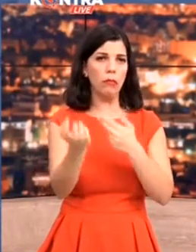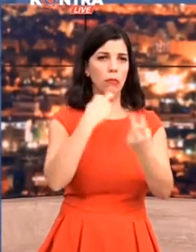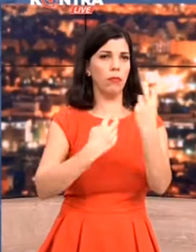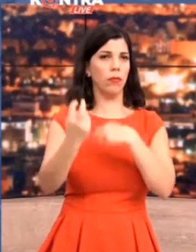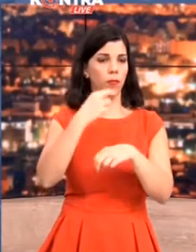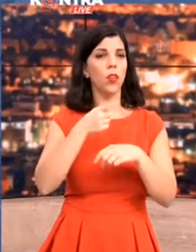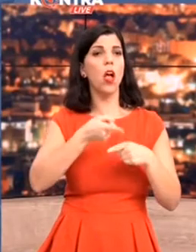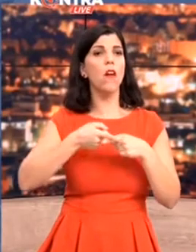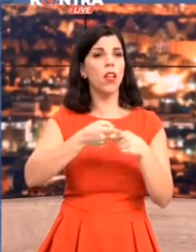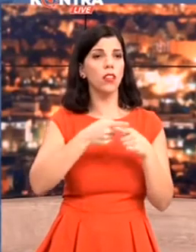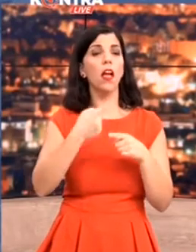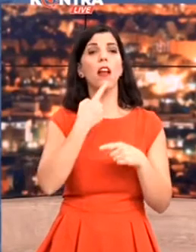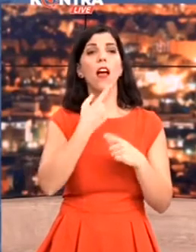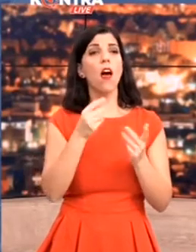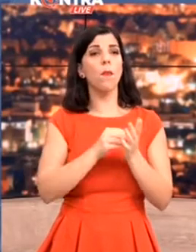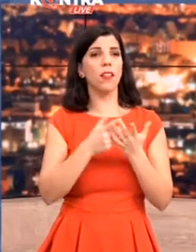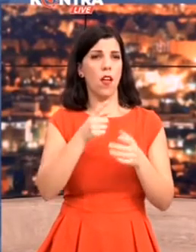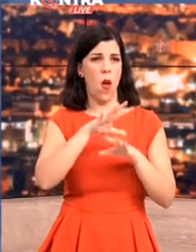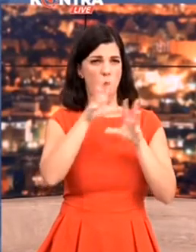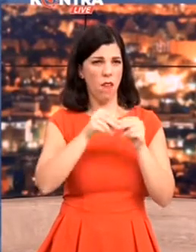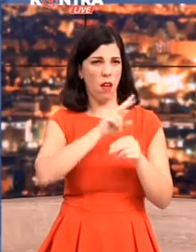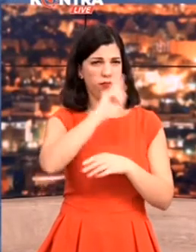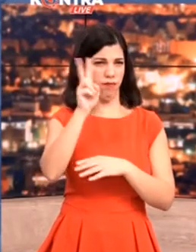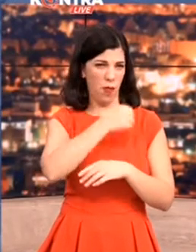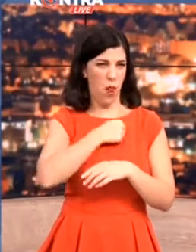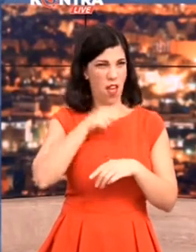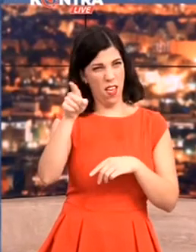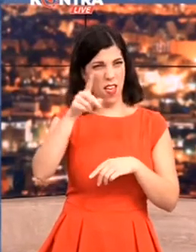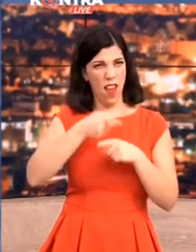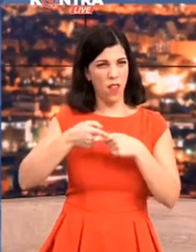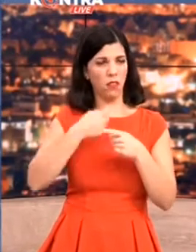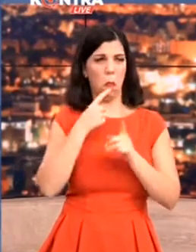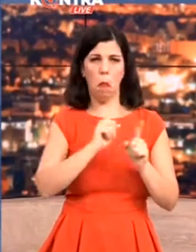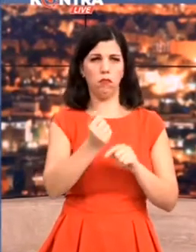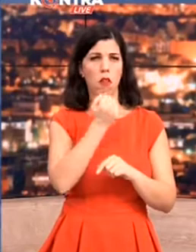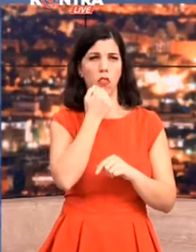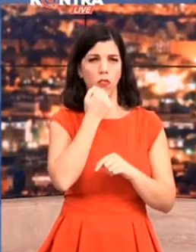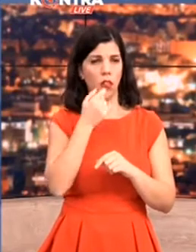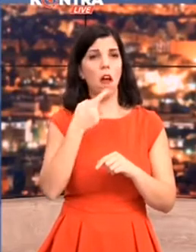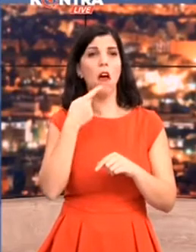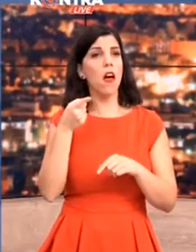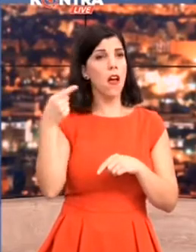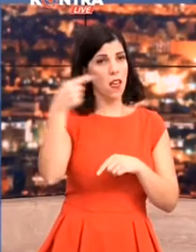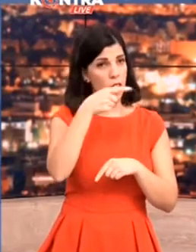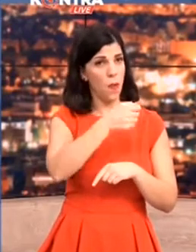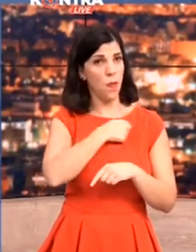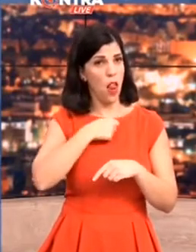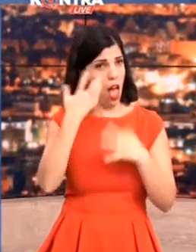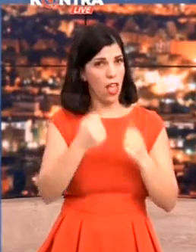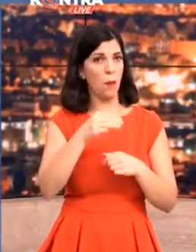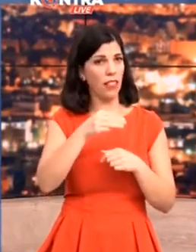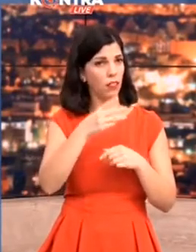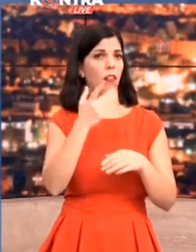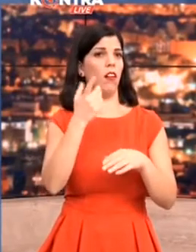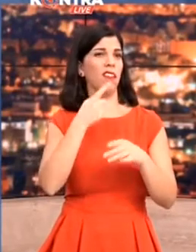μετανάστες επιχειρούν καθημερινά να τα διασχίσουν. Η Λευκορωσία, ωστόσο, χαρακτηρίζει αβάσιμες τις κατηγορίες της Πολωνίας που θέλουν το Μίνσκ